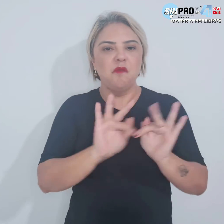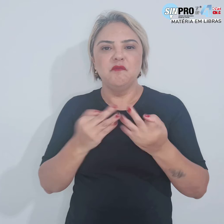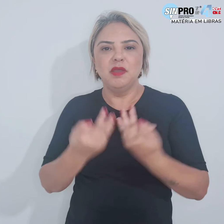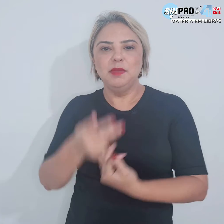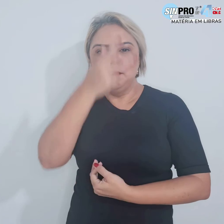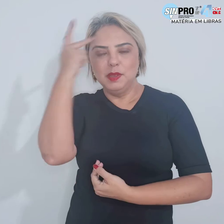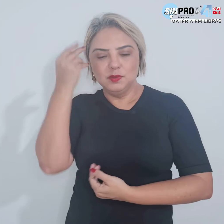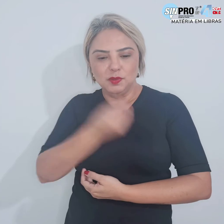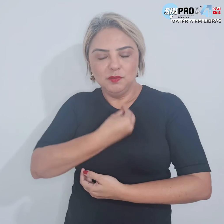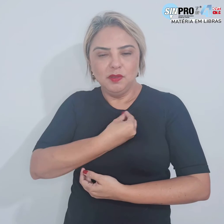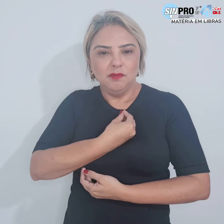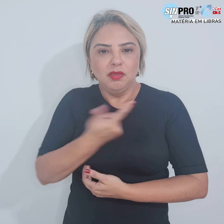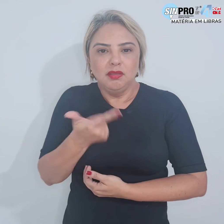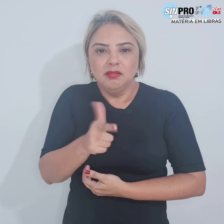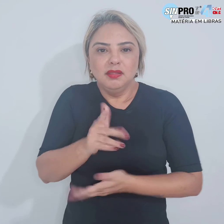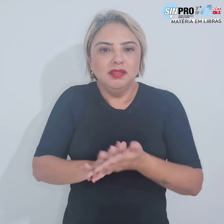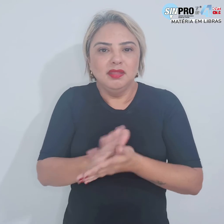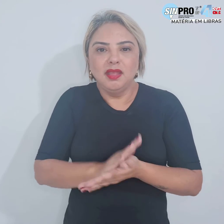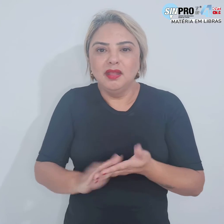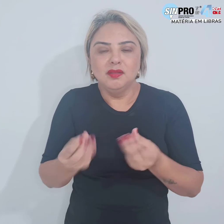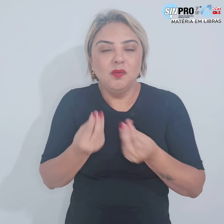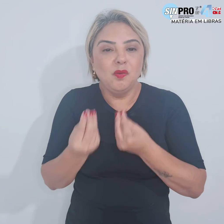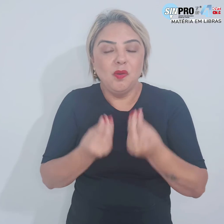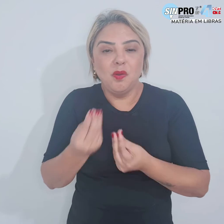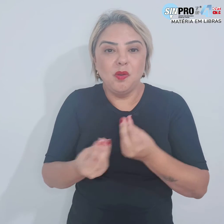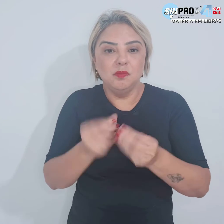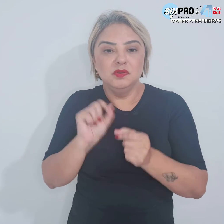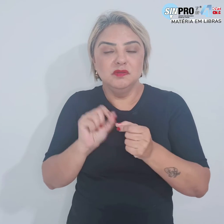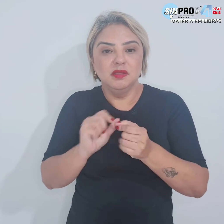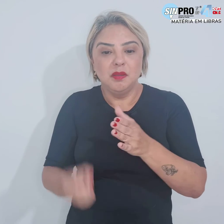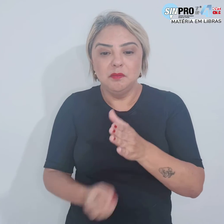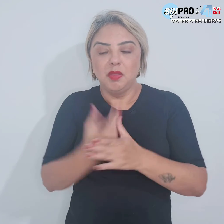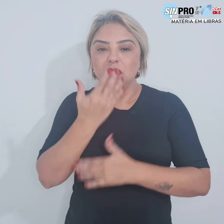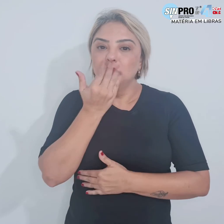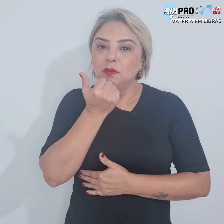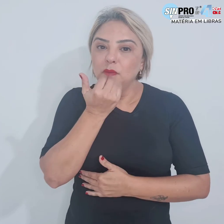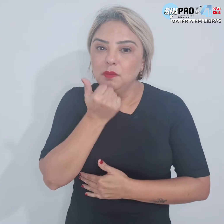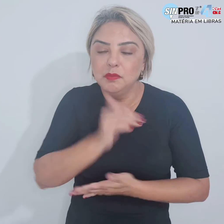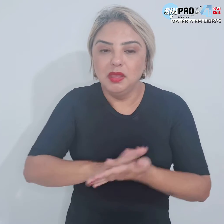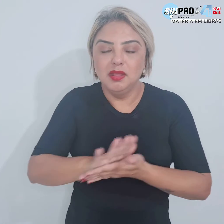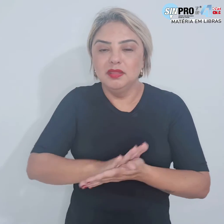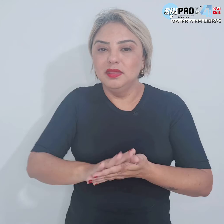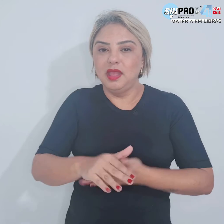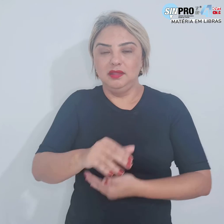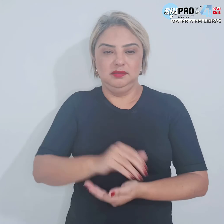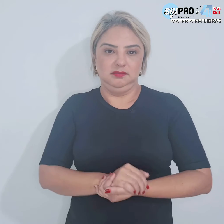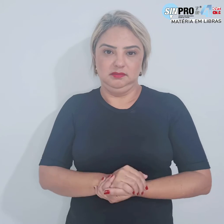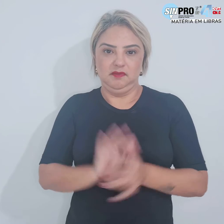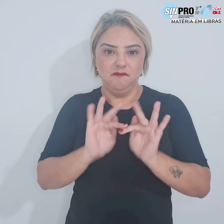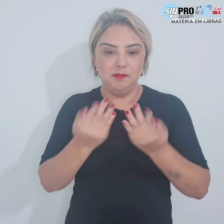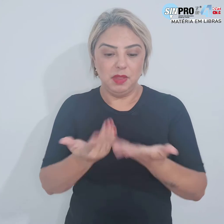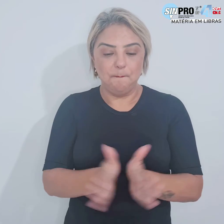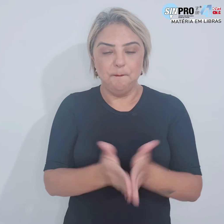ficaram sem nenhuma possibilidade de produzir seu alimento e seu sustento. Quem vivia